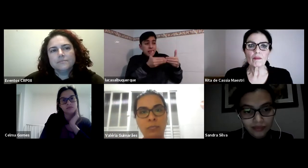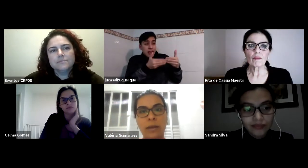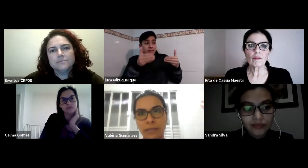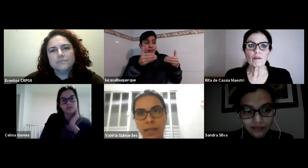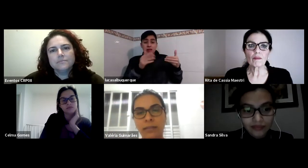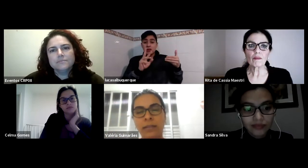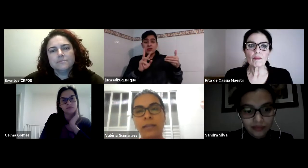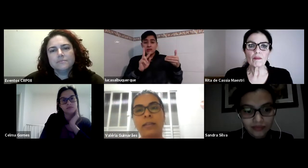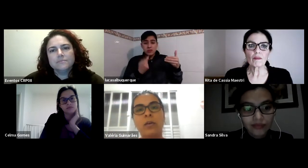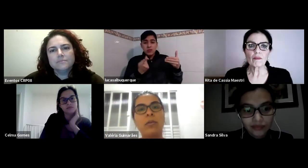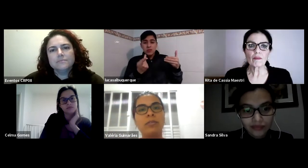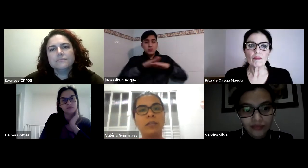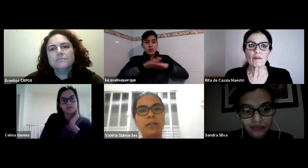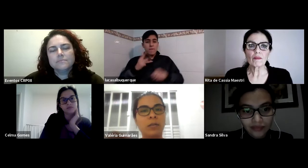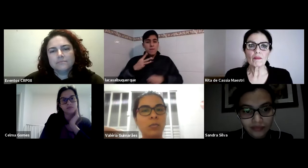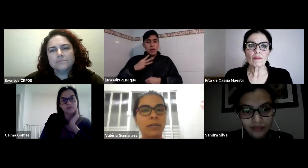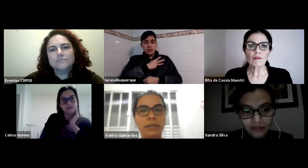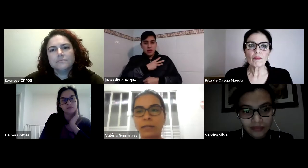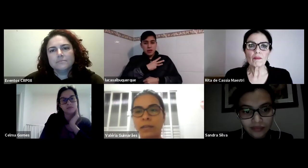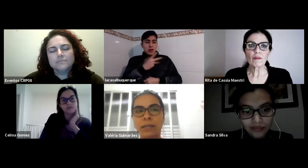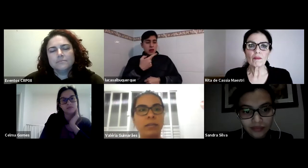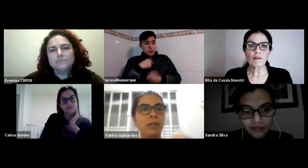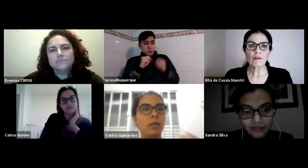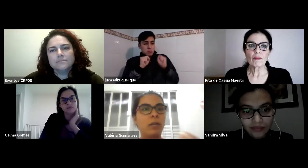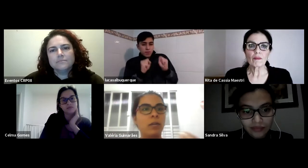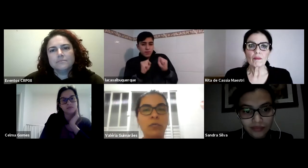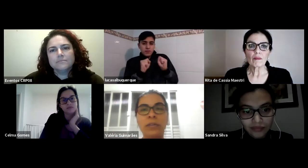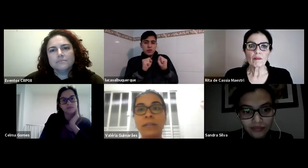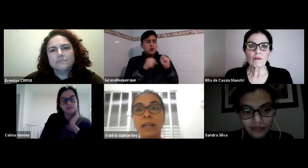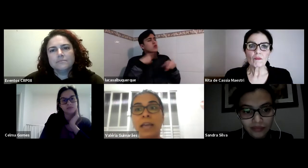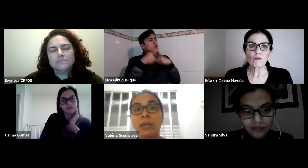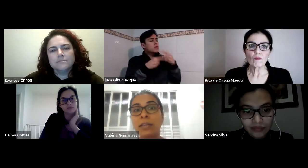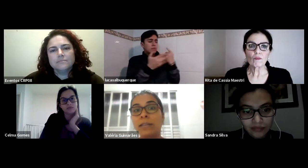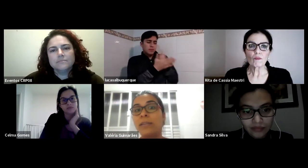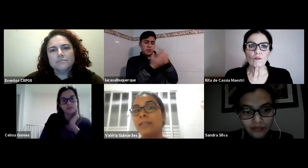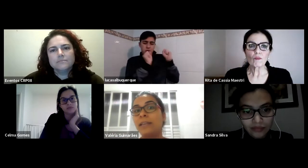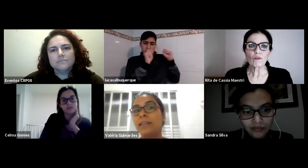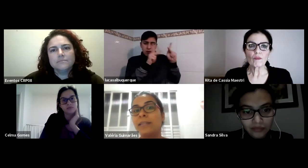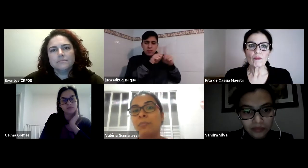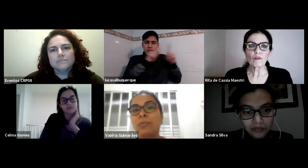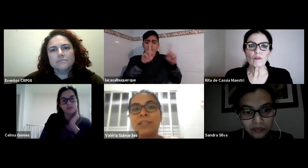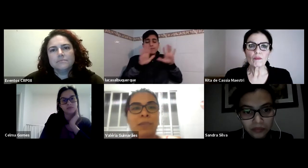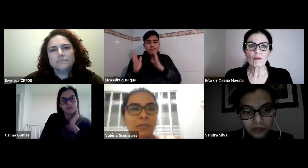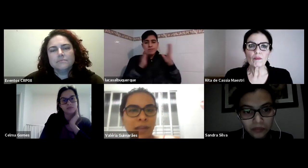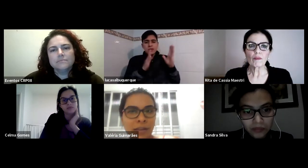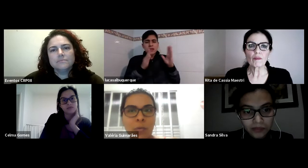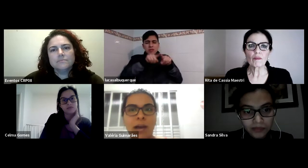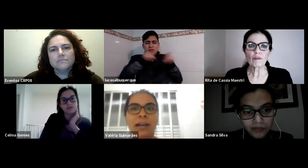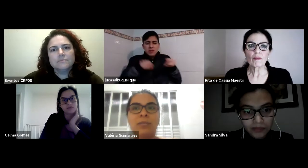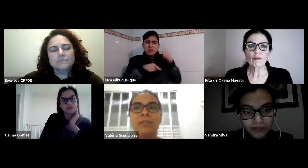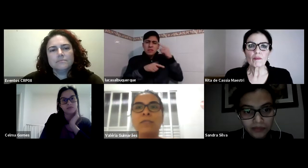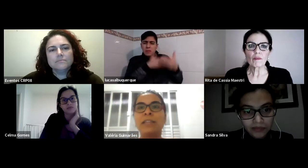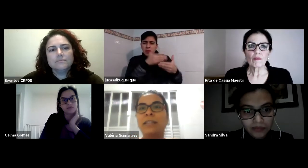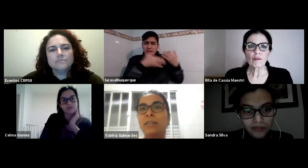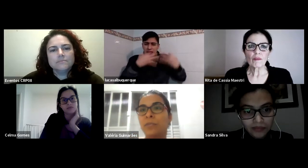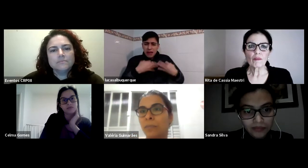ser com o paciente, né? Eu posso estar fazendo tirando algumas dúvidas, e eu queria saber se esse meu procedimento está